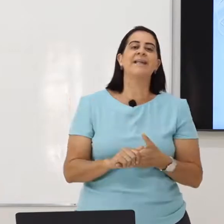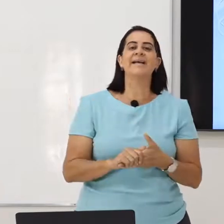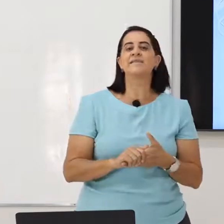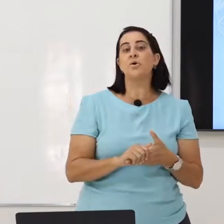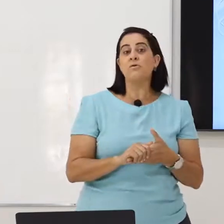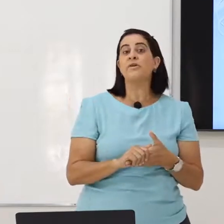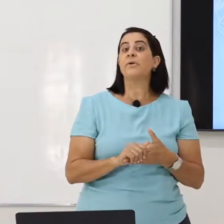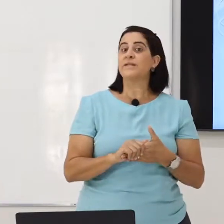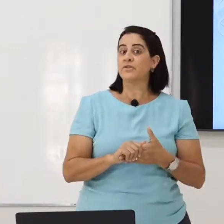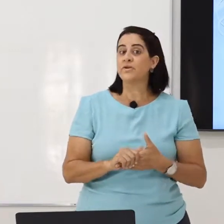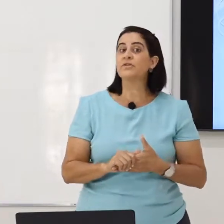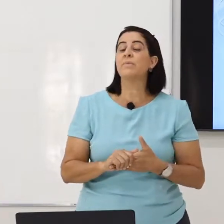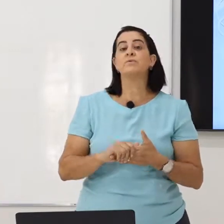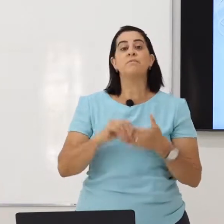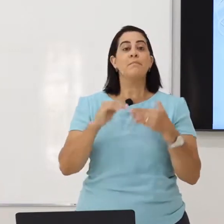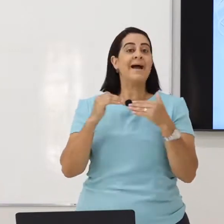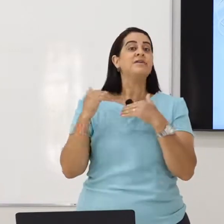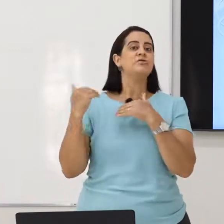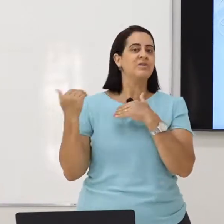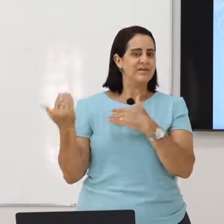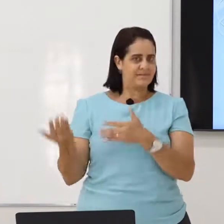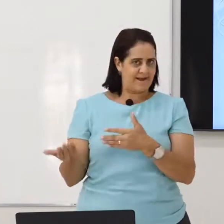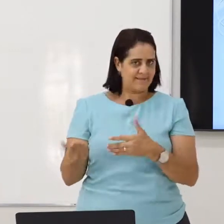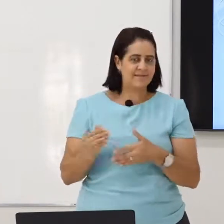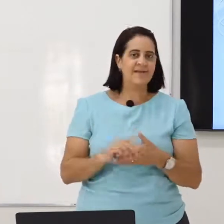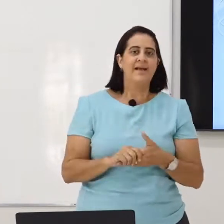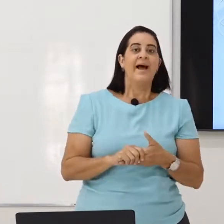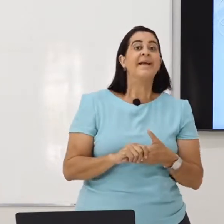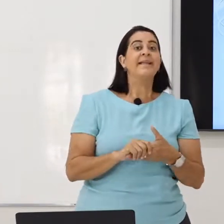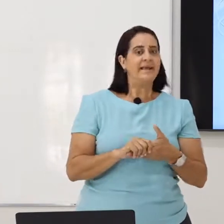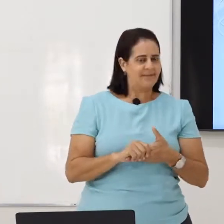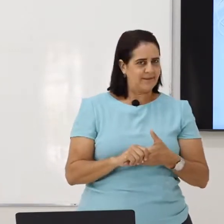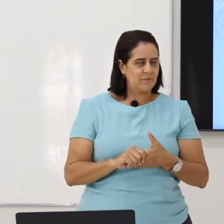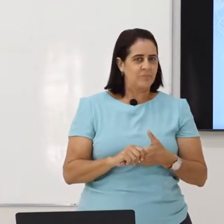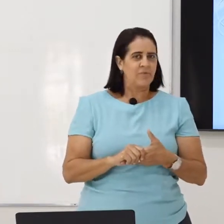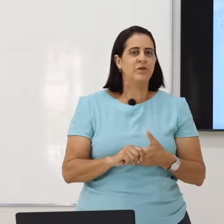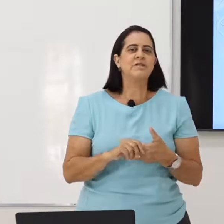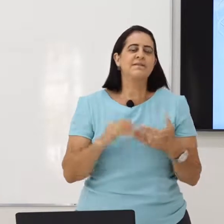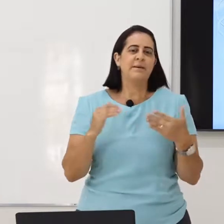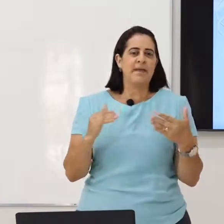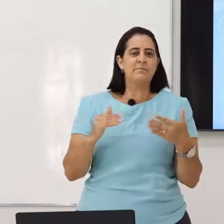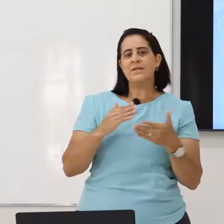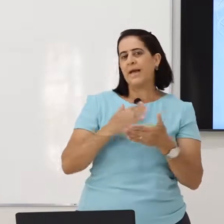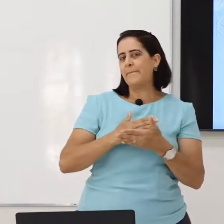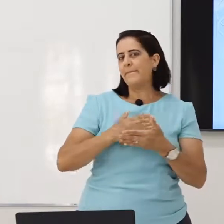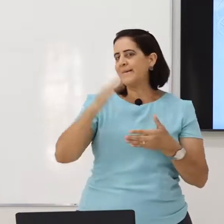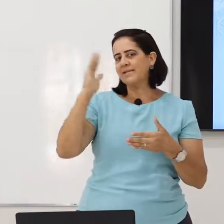das configurações de mãos mais utilizadas. Até então, nós já sabemos que ela passa de